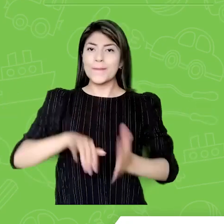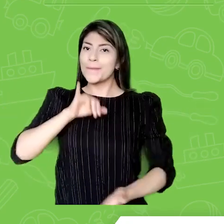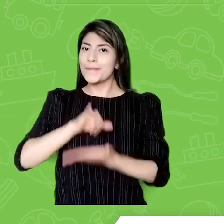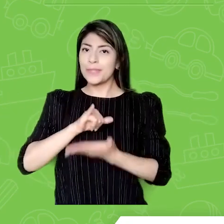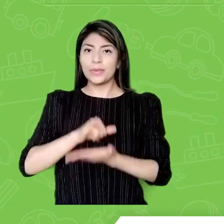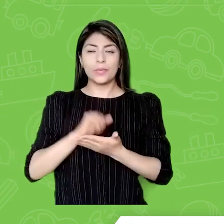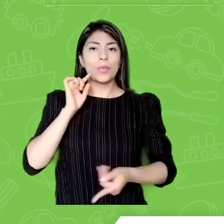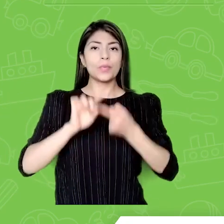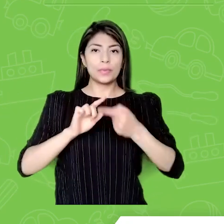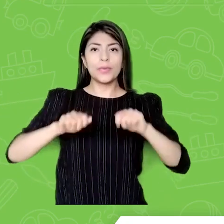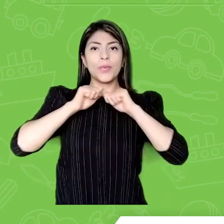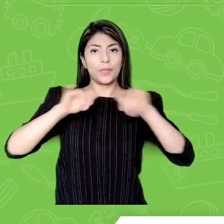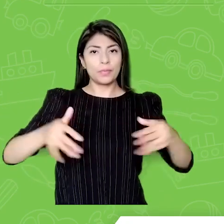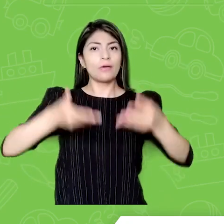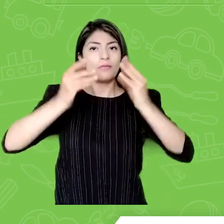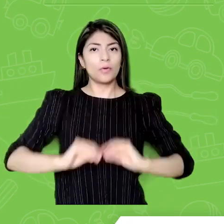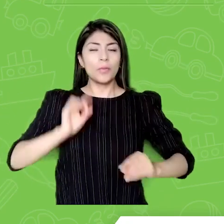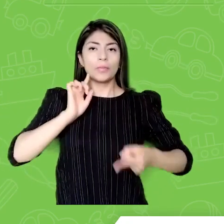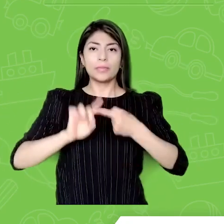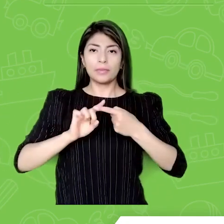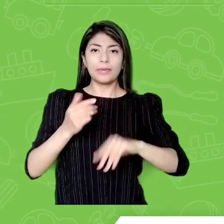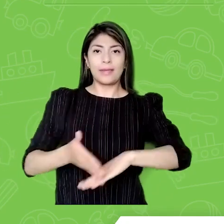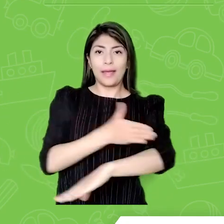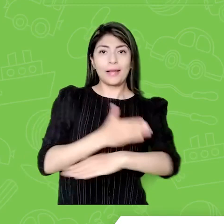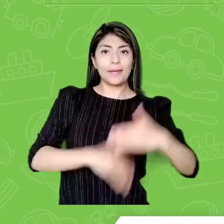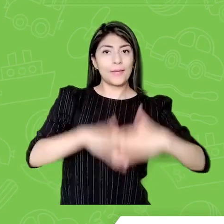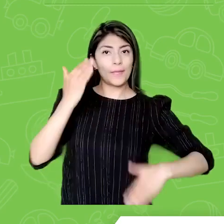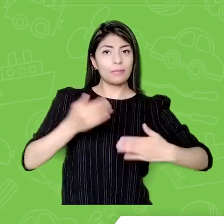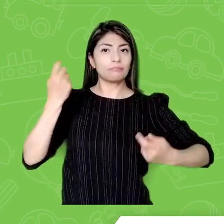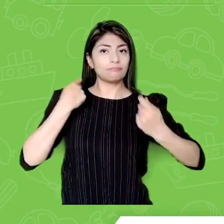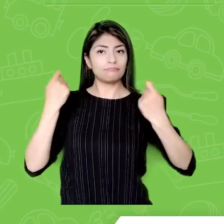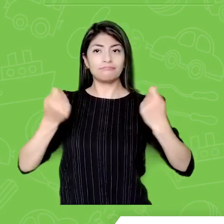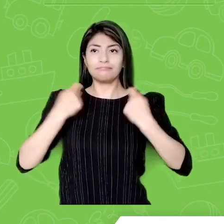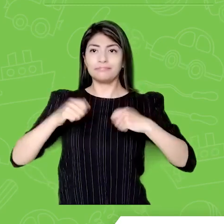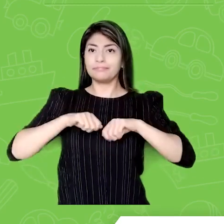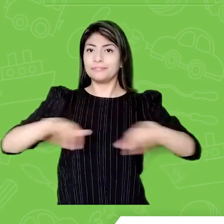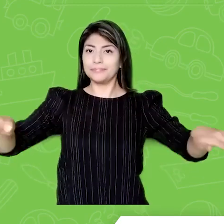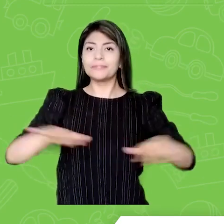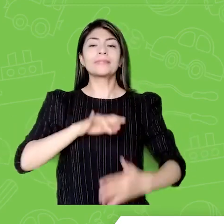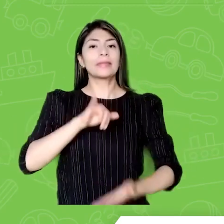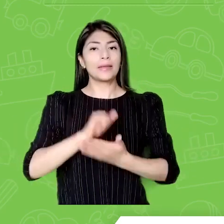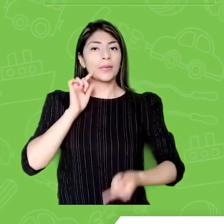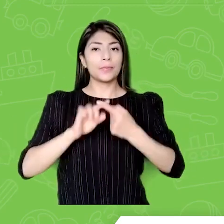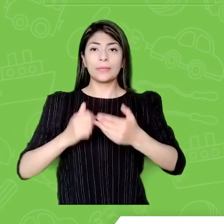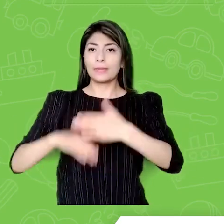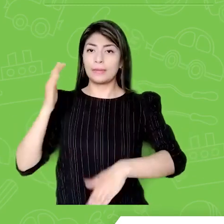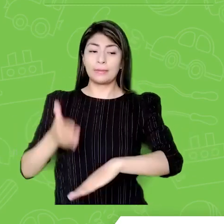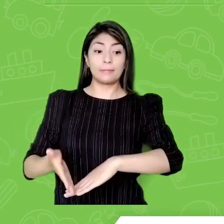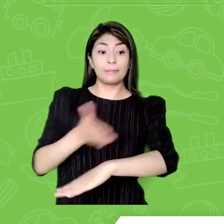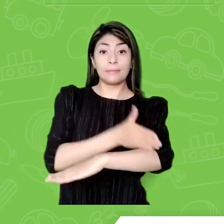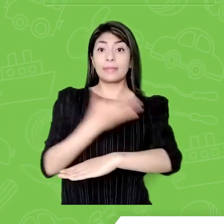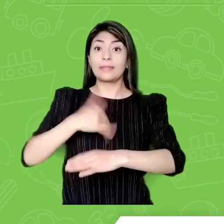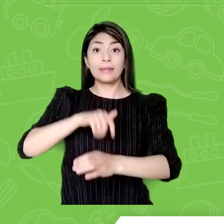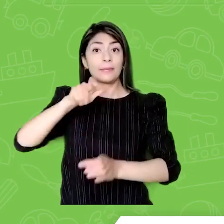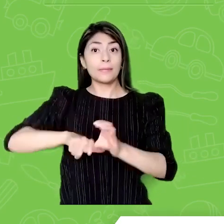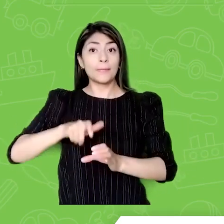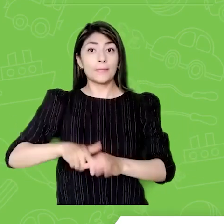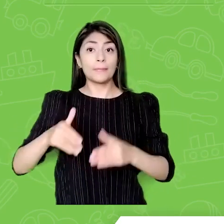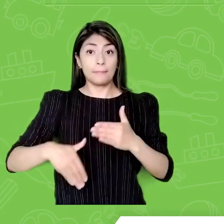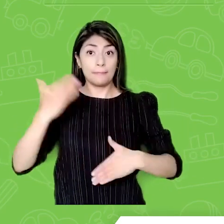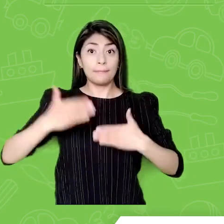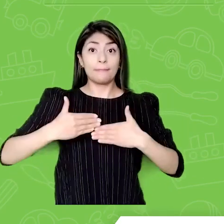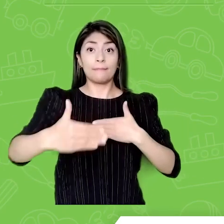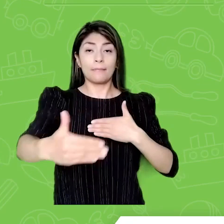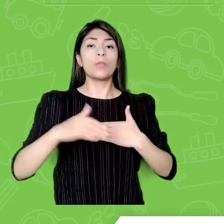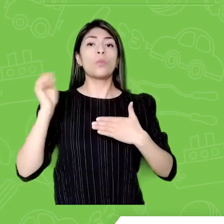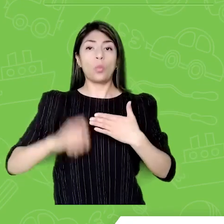para divulgar la convocatoria inicial. Iniciada la etapa de inscripciones, la convocatoria solamente podrá